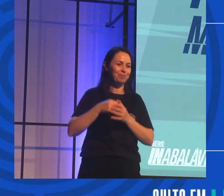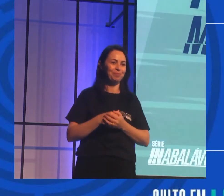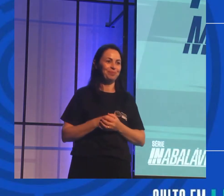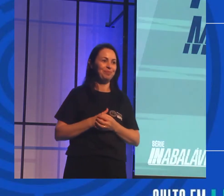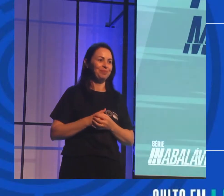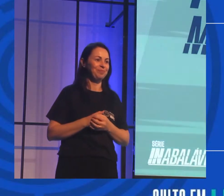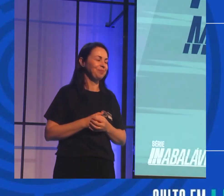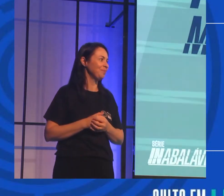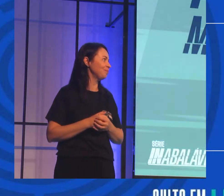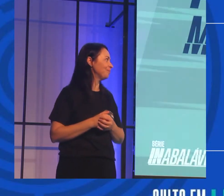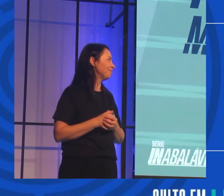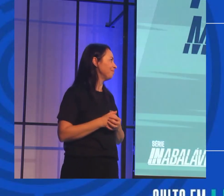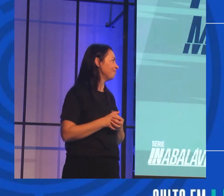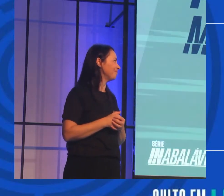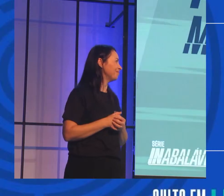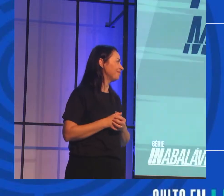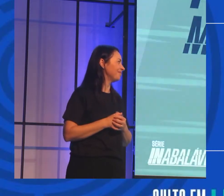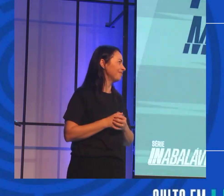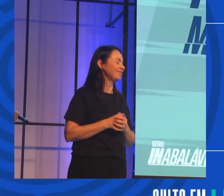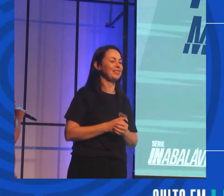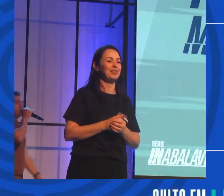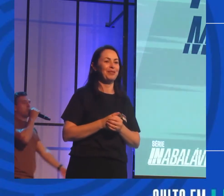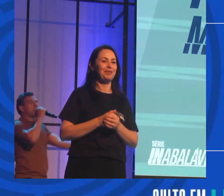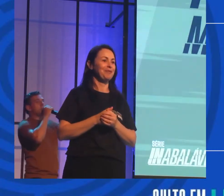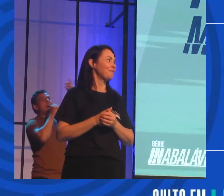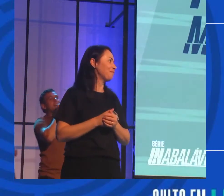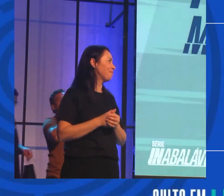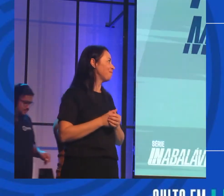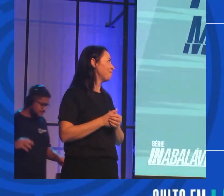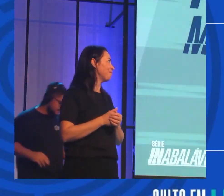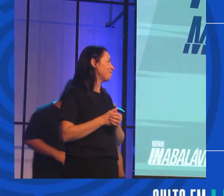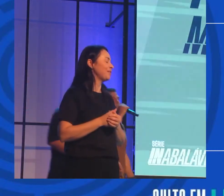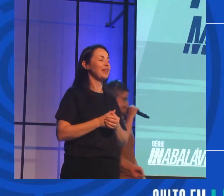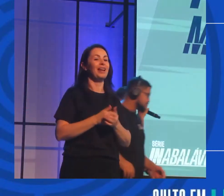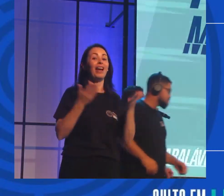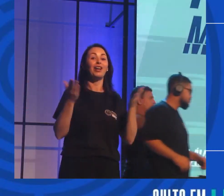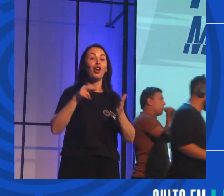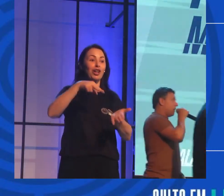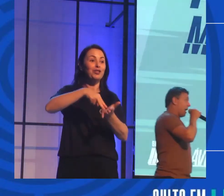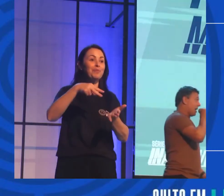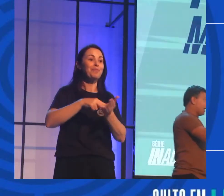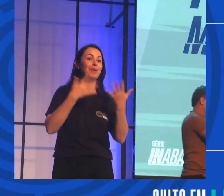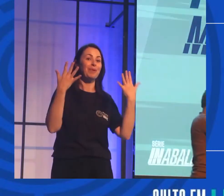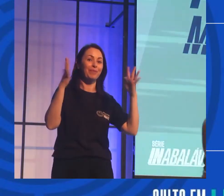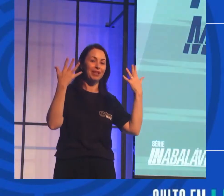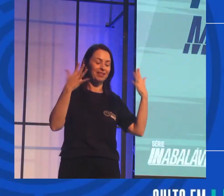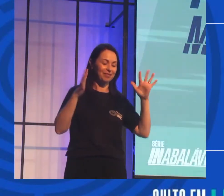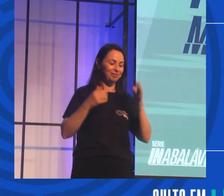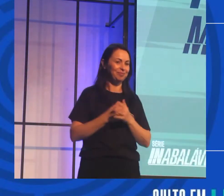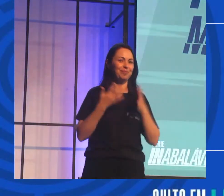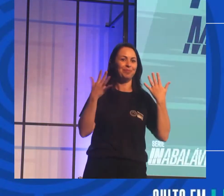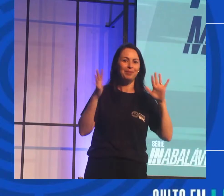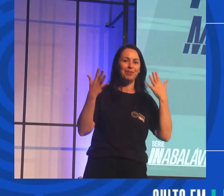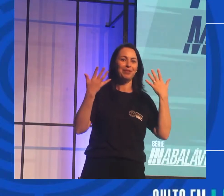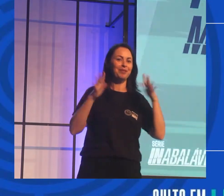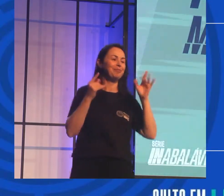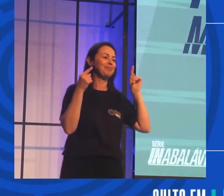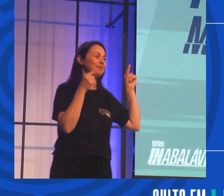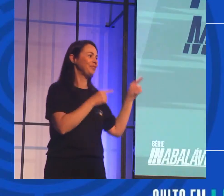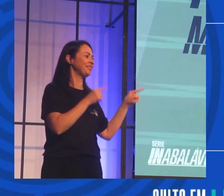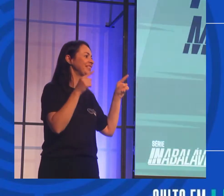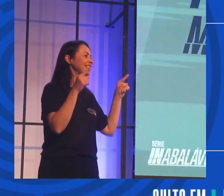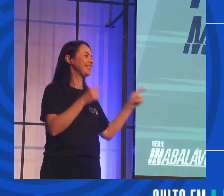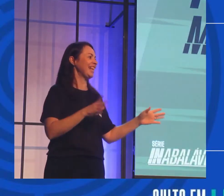cá. Vamos dar parabéns então? Vamos cantar agora, igreja. Vamos ficar em pé. Parabéns pra